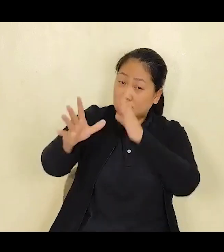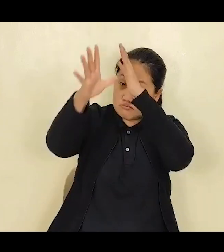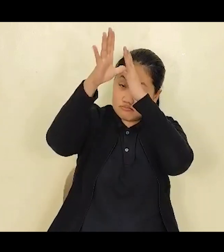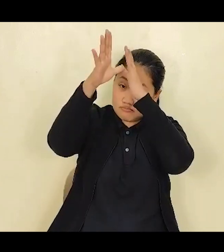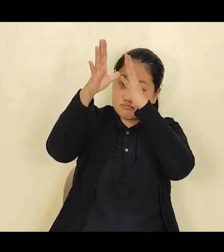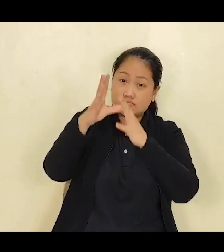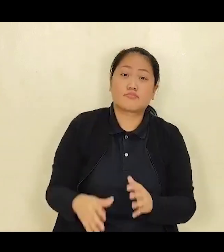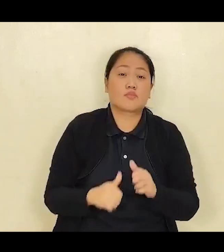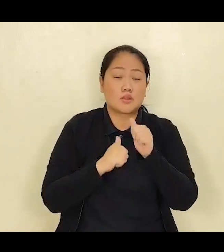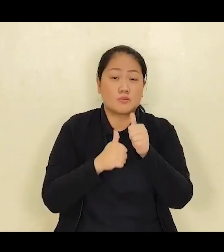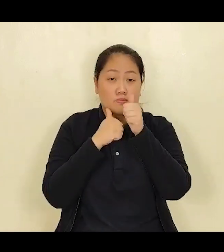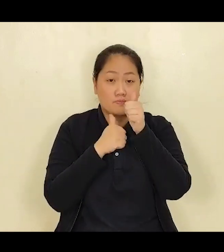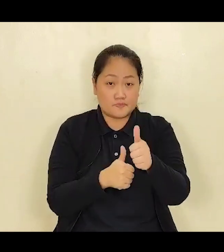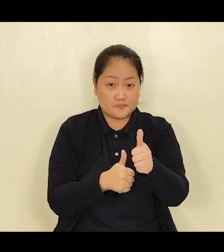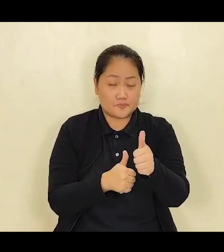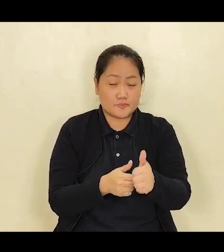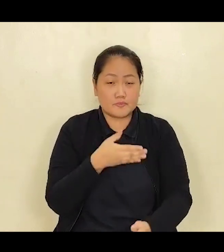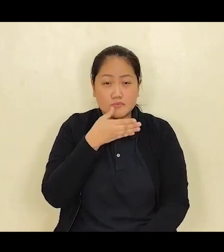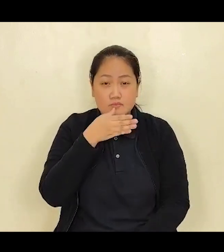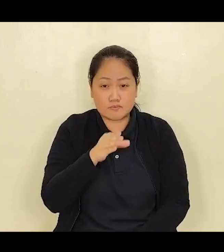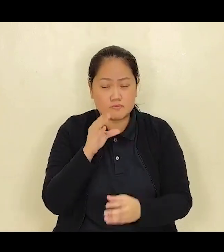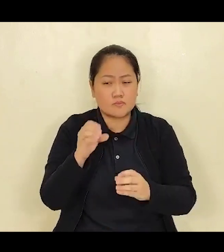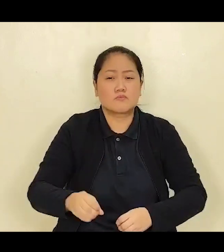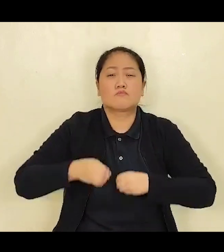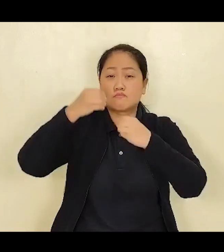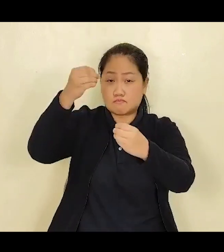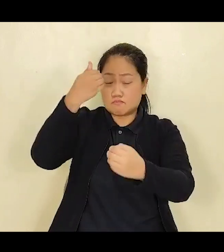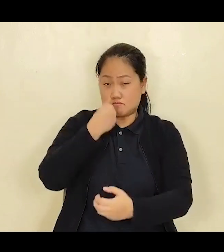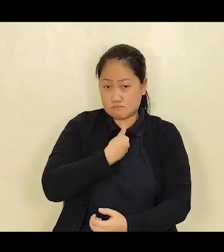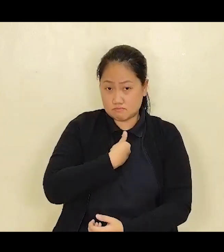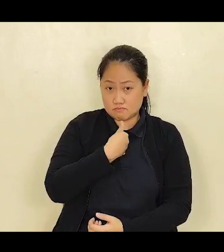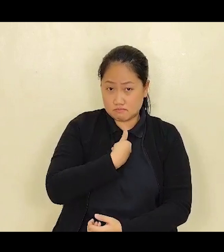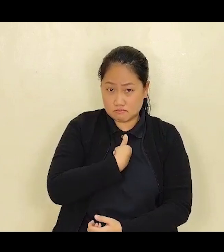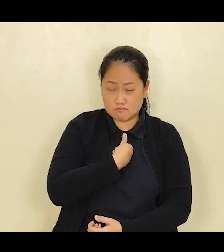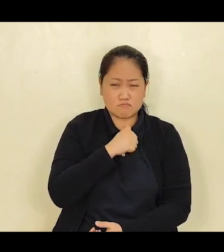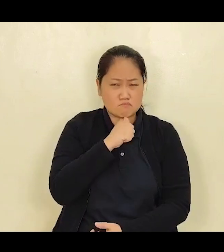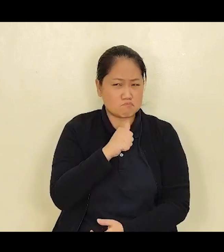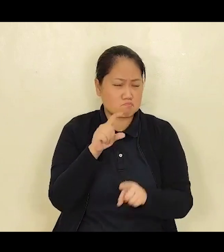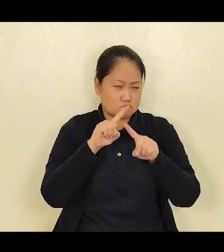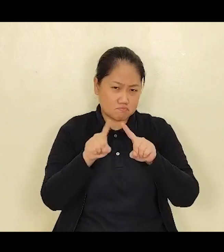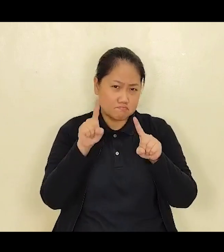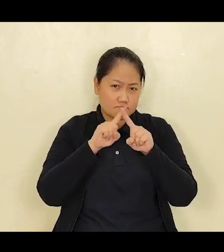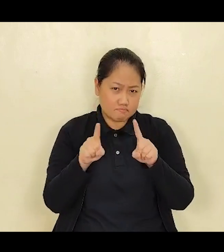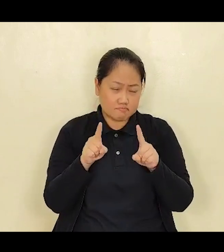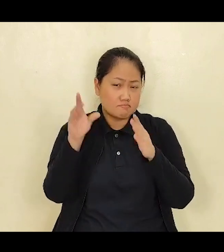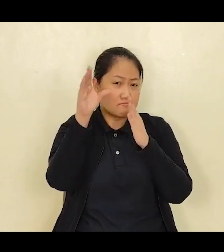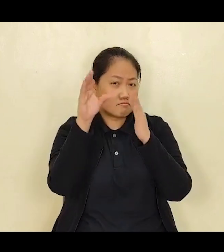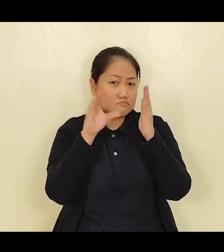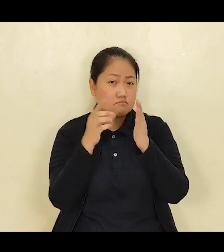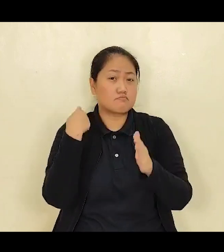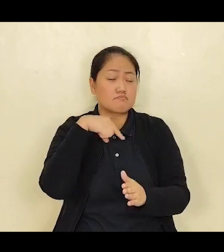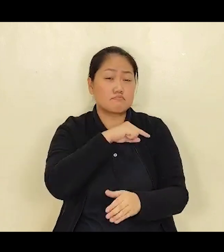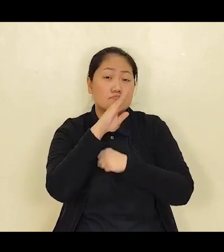ang kautusang seremonyal sa pamamagitan ng pag-aalay ng sarili. Hindi ito nalalayo